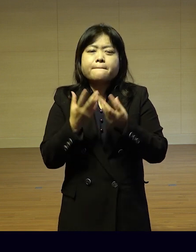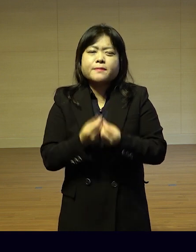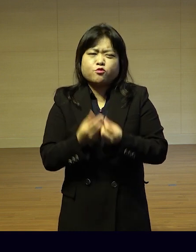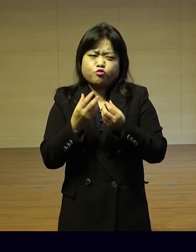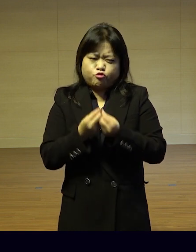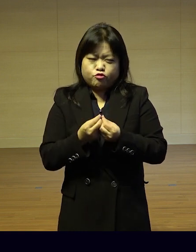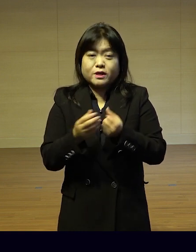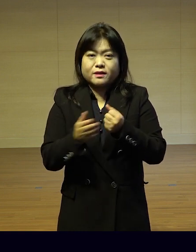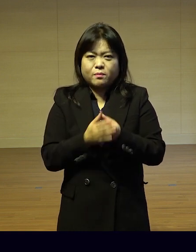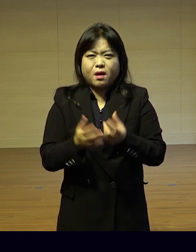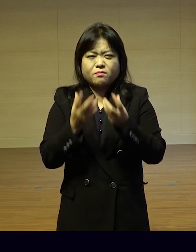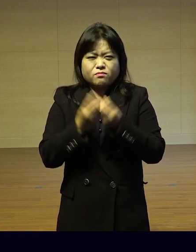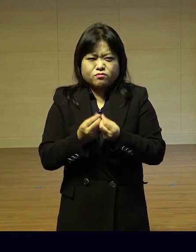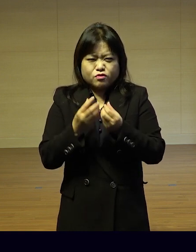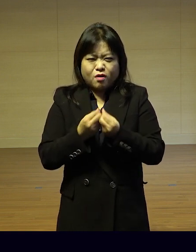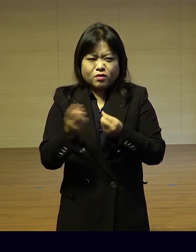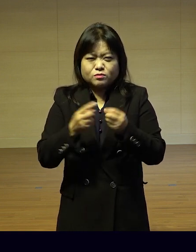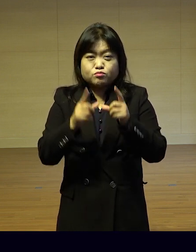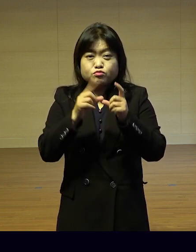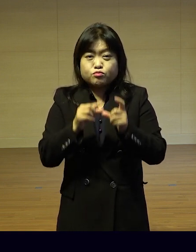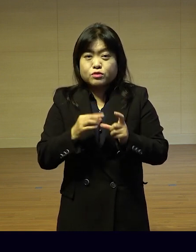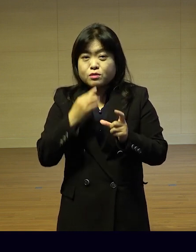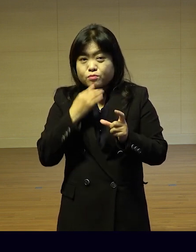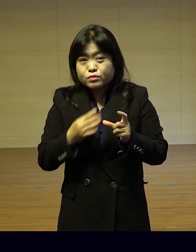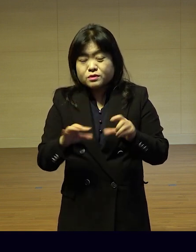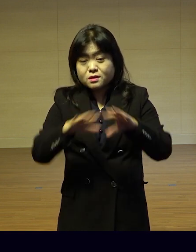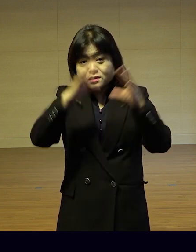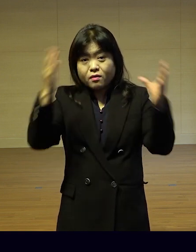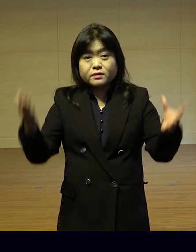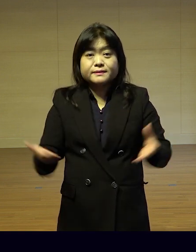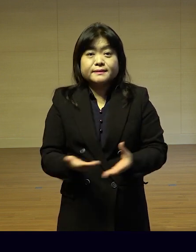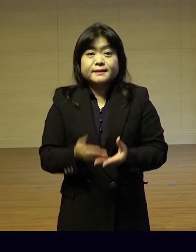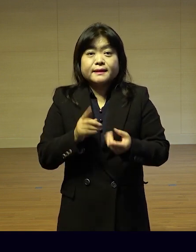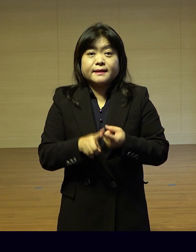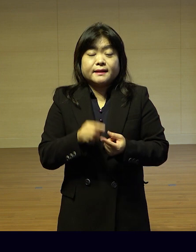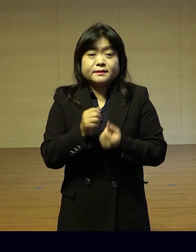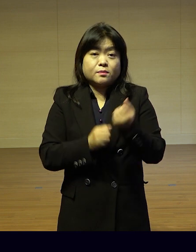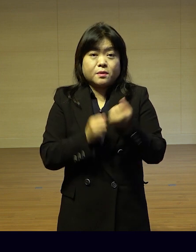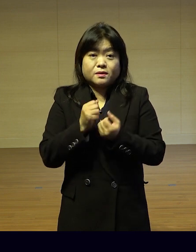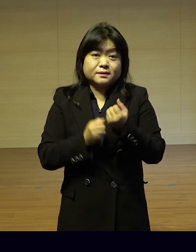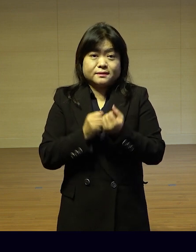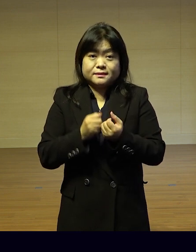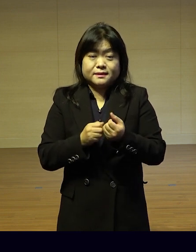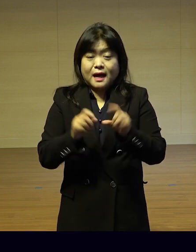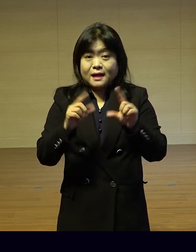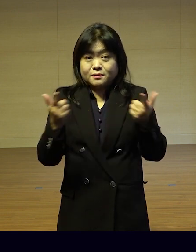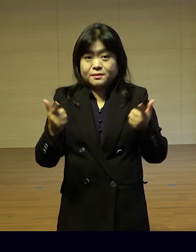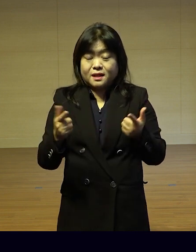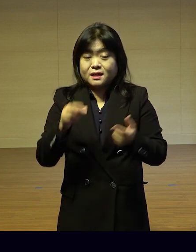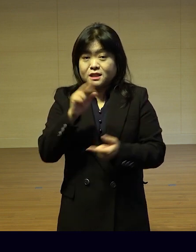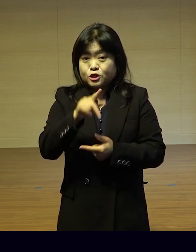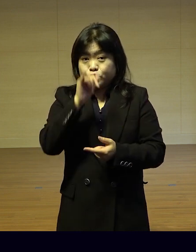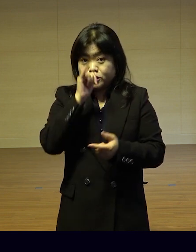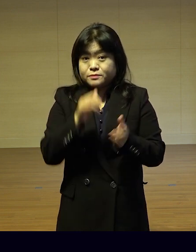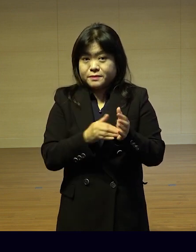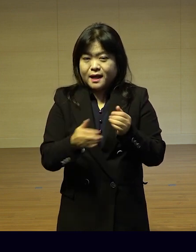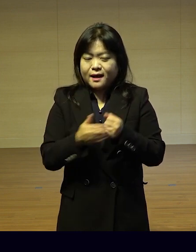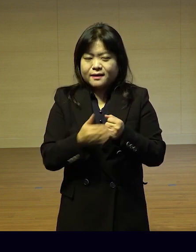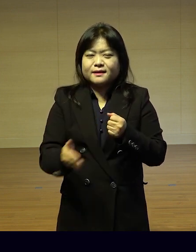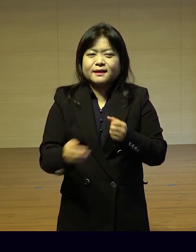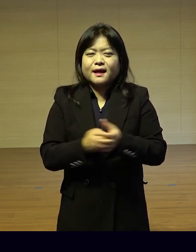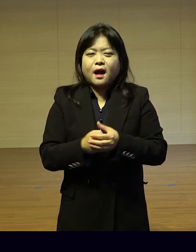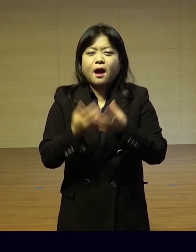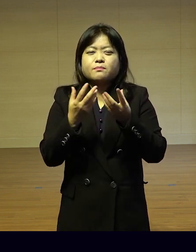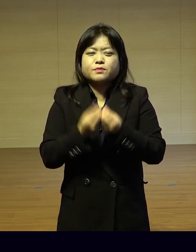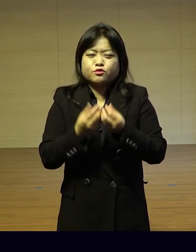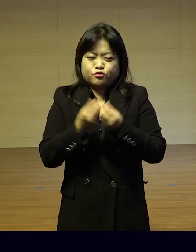때문에 비유는 어떤 부분에만 해당되는 것이지 전체에 대응시키면은 오류가 날 수 있습니다. 그래서